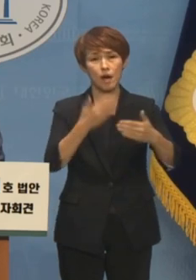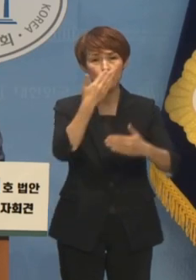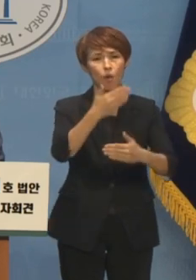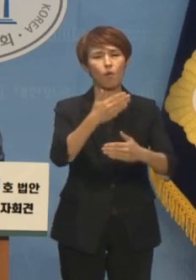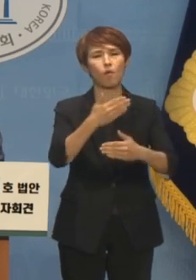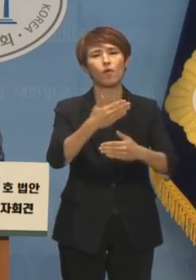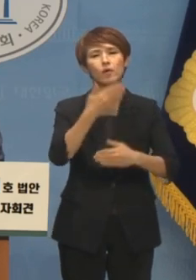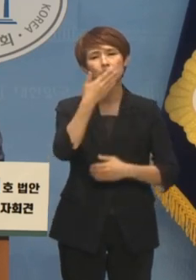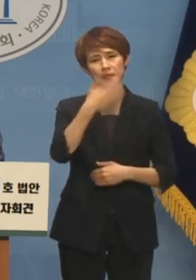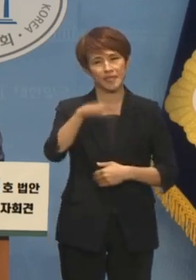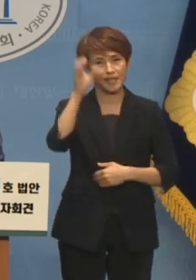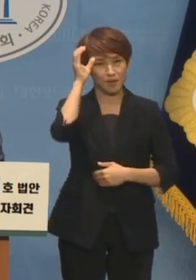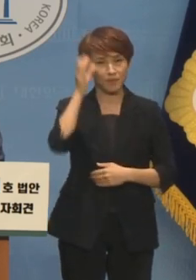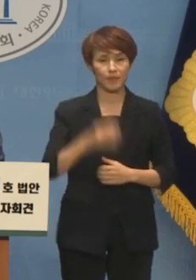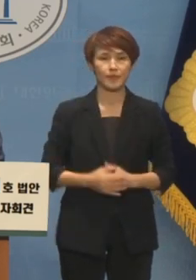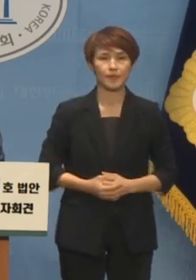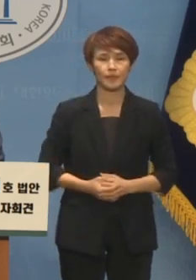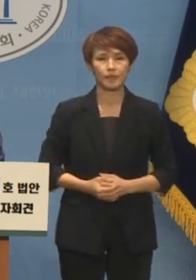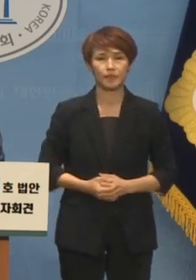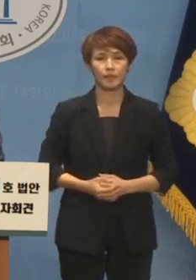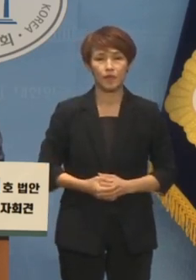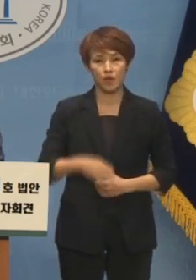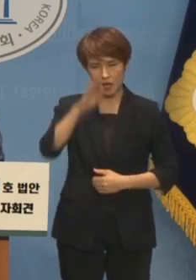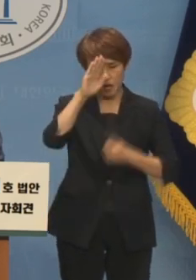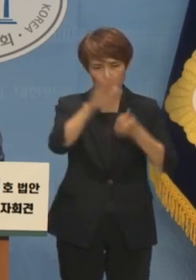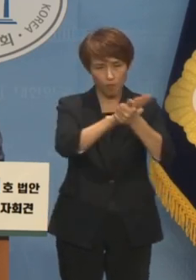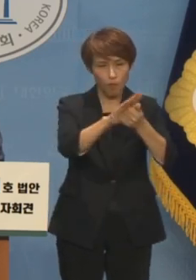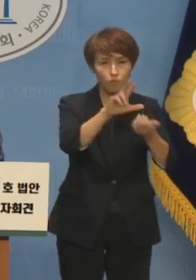있길 기대합니다. 아울러 간병